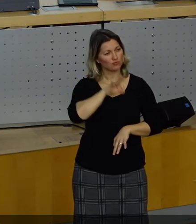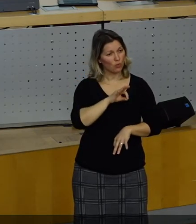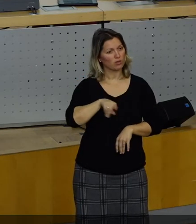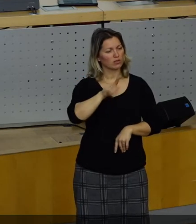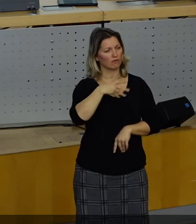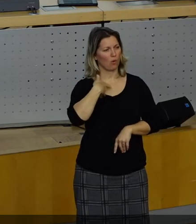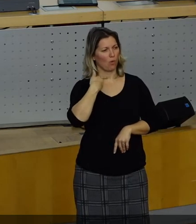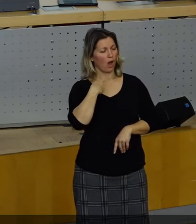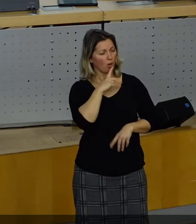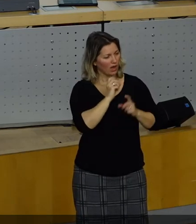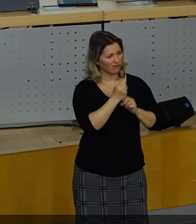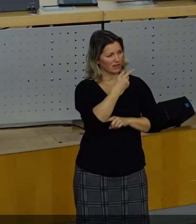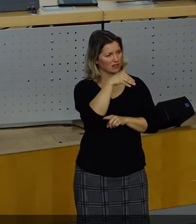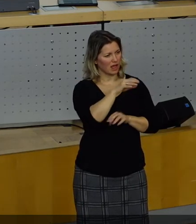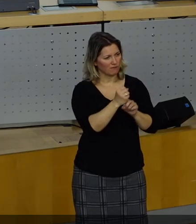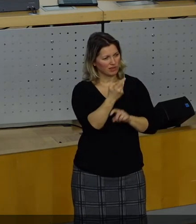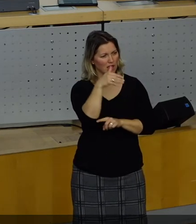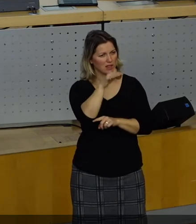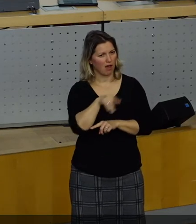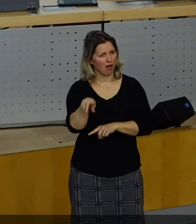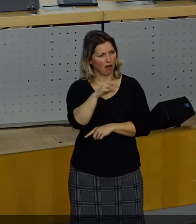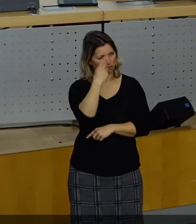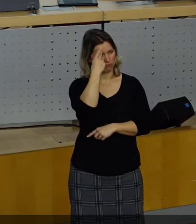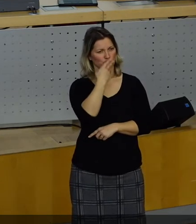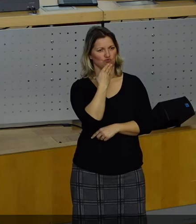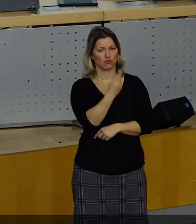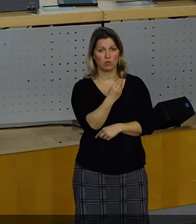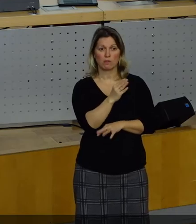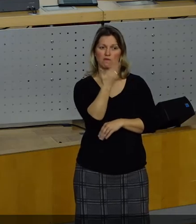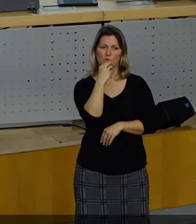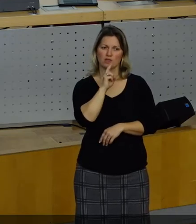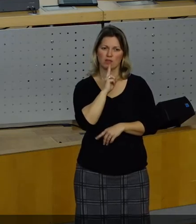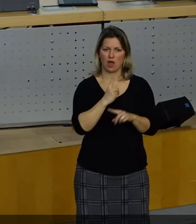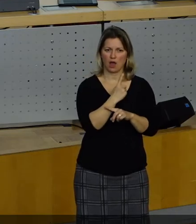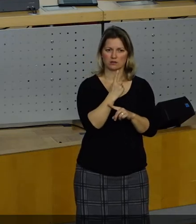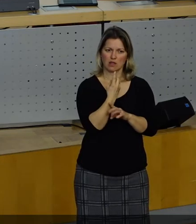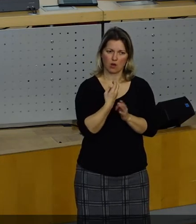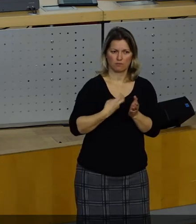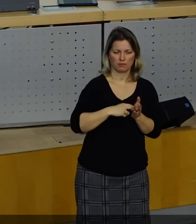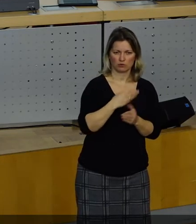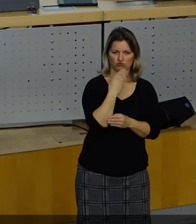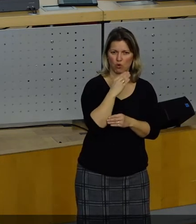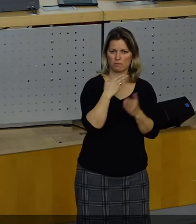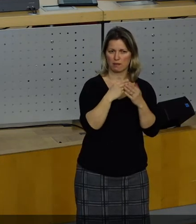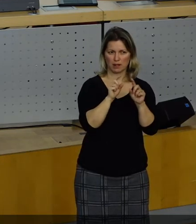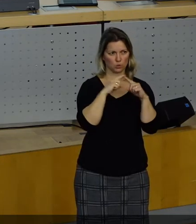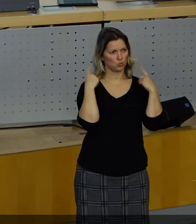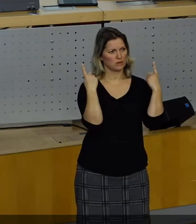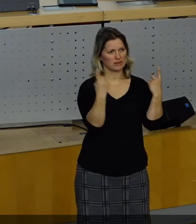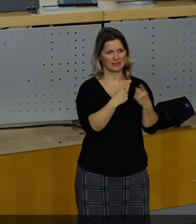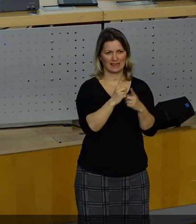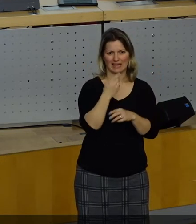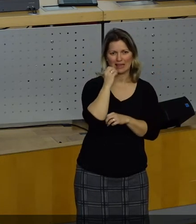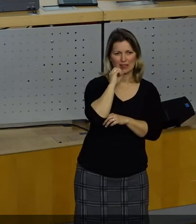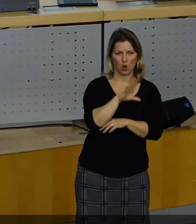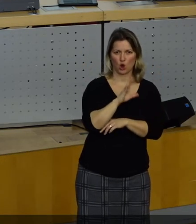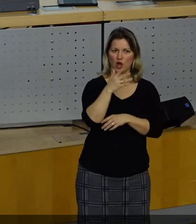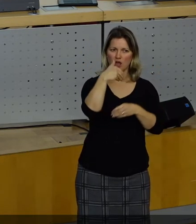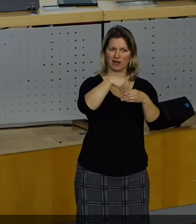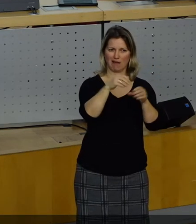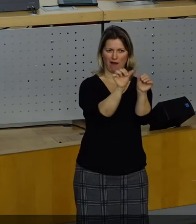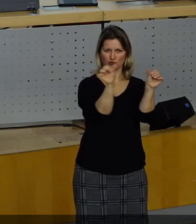wiederkommt. Aber auch zu DDR-Zeiten sind tolle Sachen entstanden, wenn ich so an das Rundkino mit seiner Architektur zum Beispiel denke. Und ich finde auch, weil es